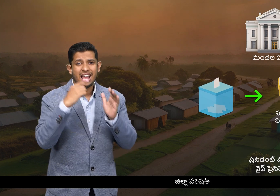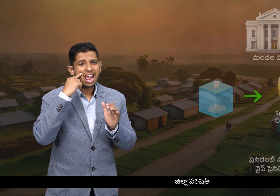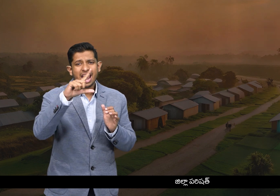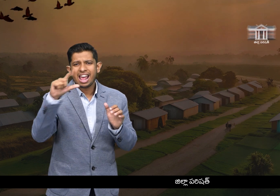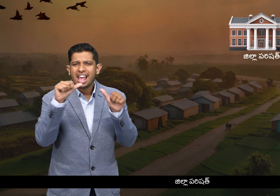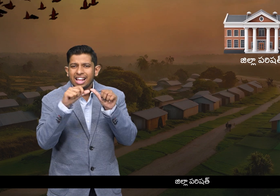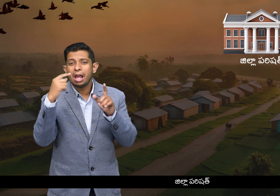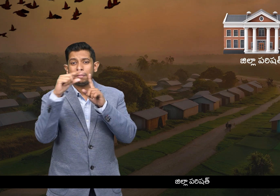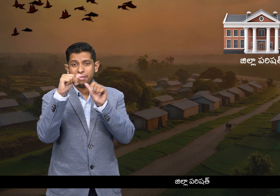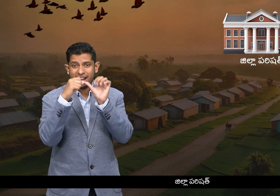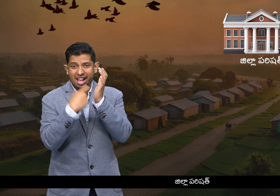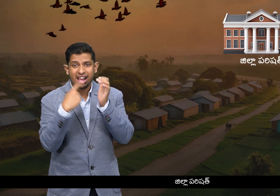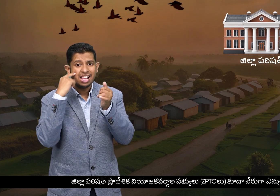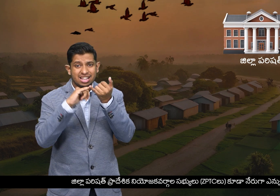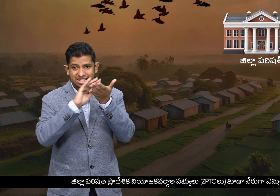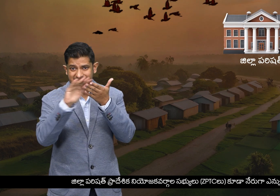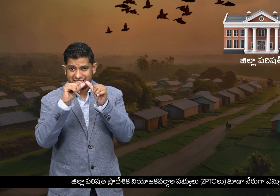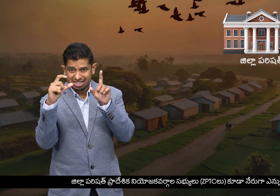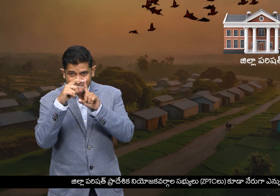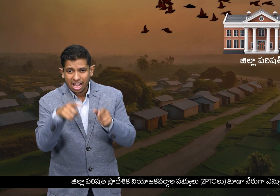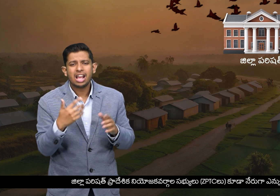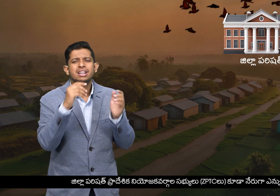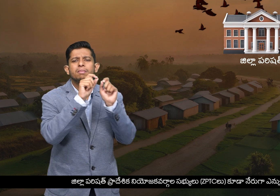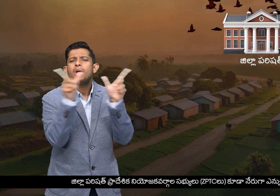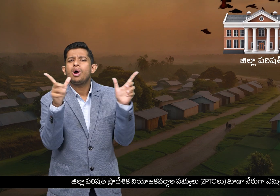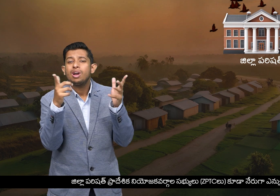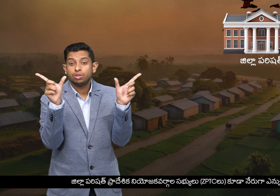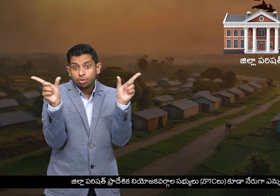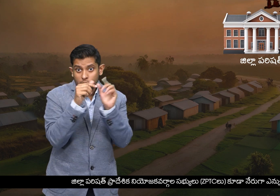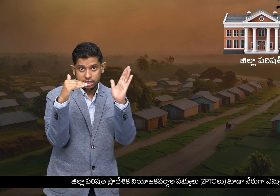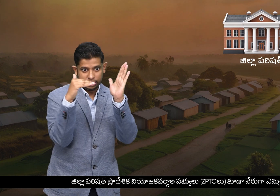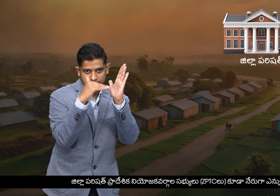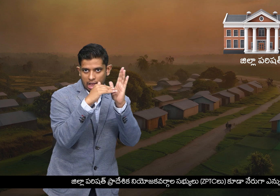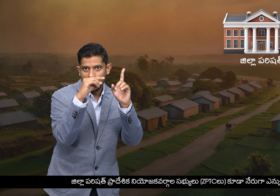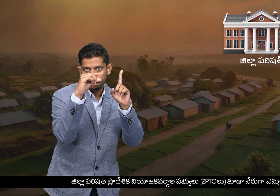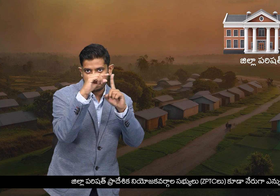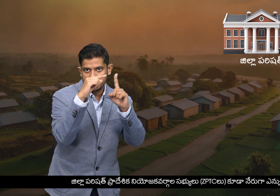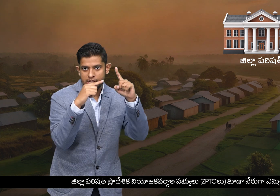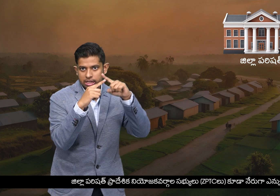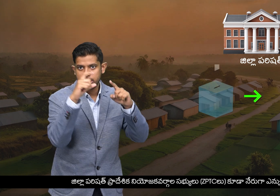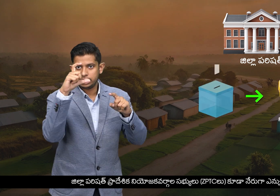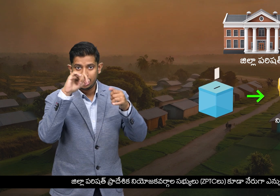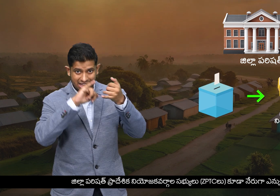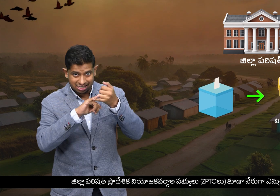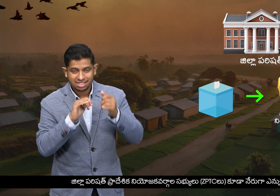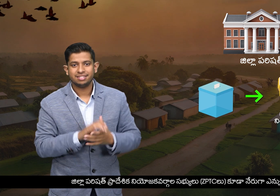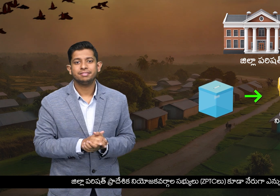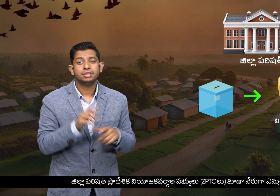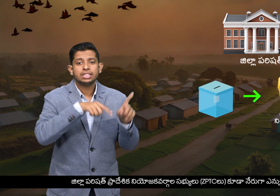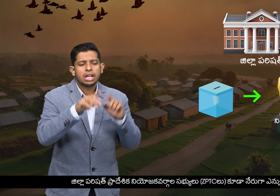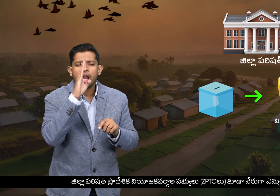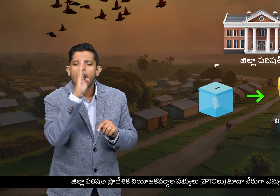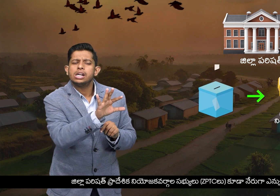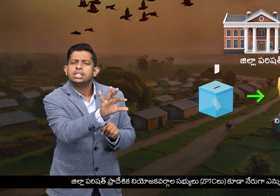జిల్లా పరిషత్. జిల్లా పరిషత్ ప్రాదేశిక నియోజకవర్గాల సభ్యులు కూడా నేరుగా ఎన్నుకోబడతారు.